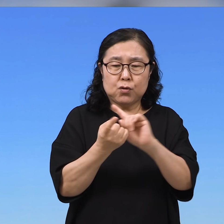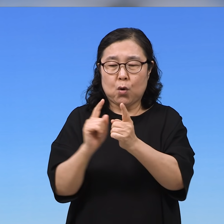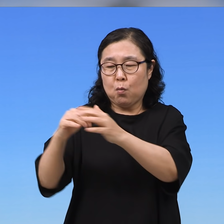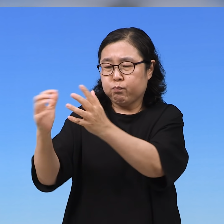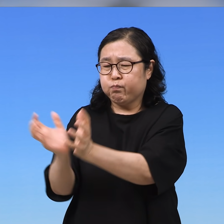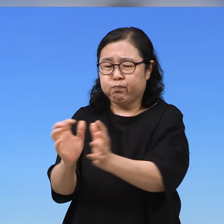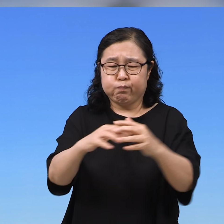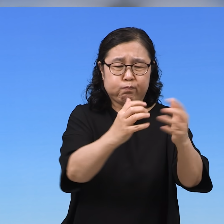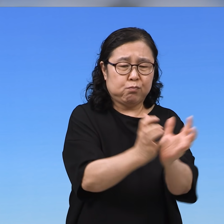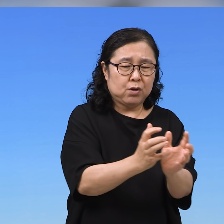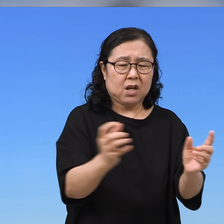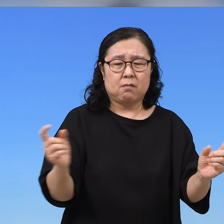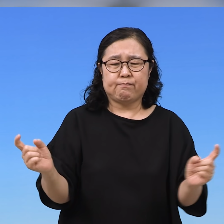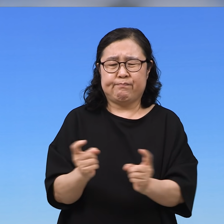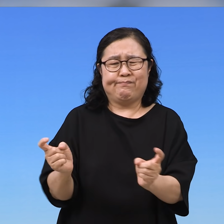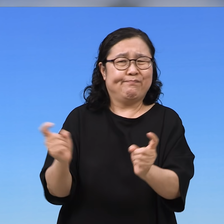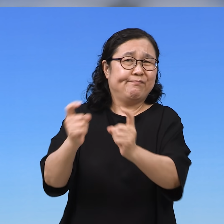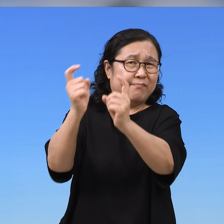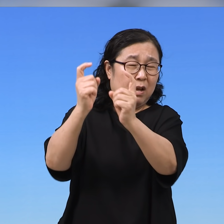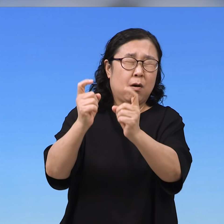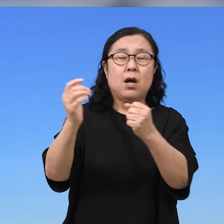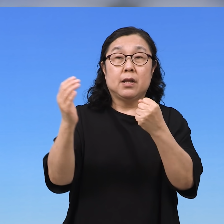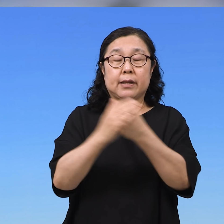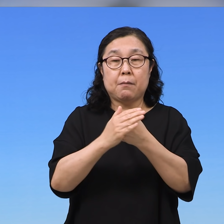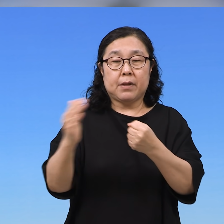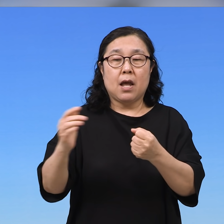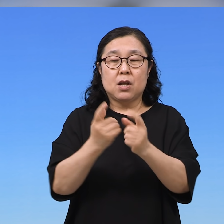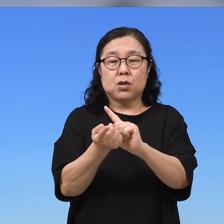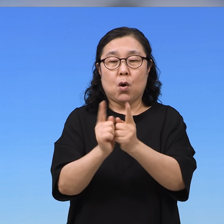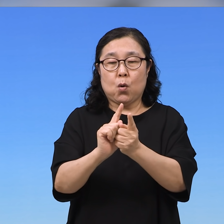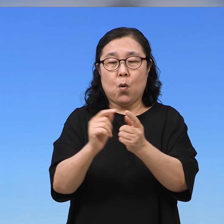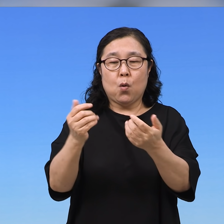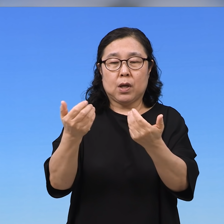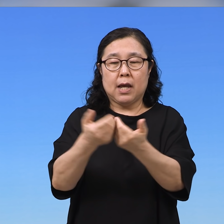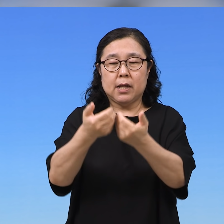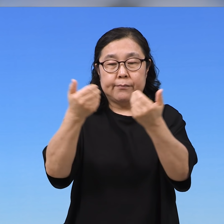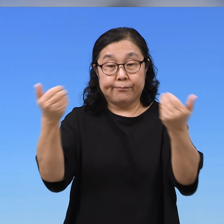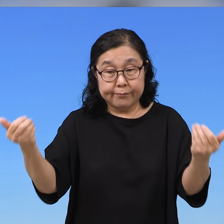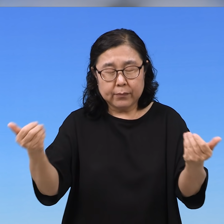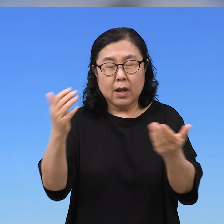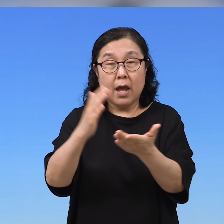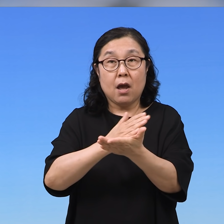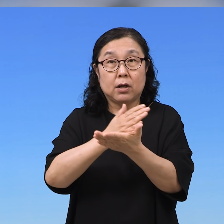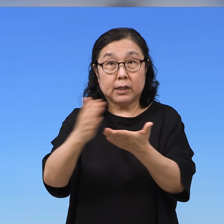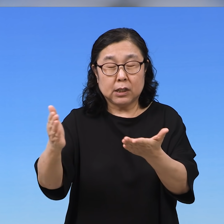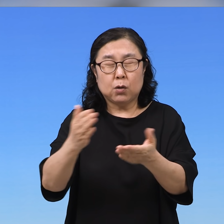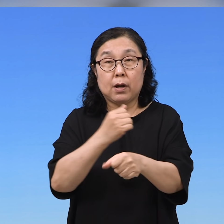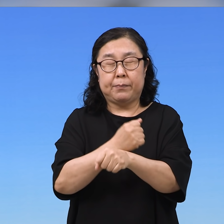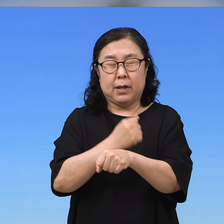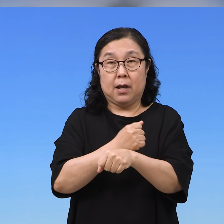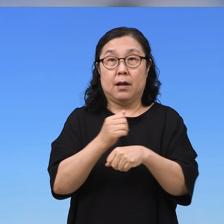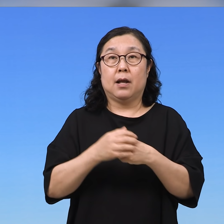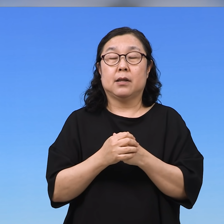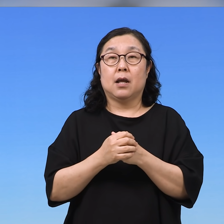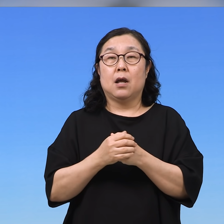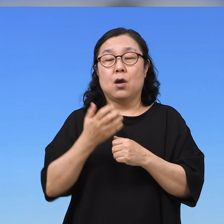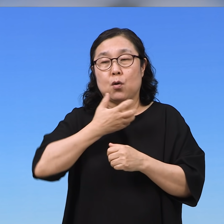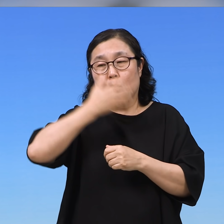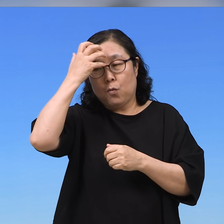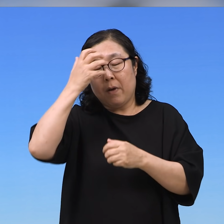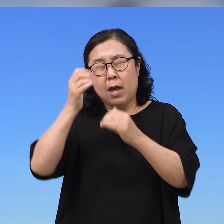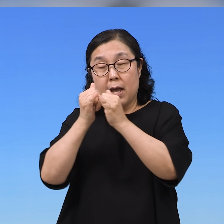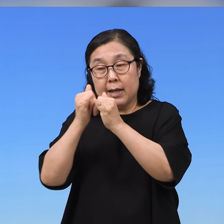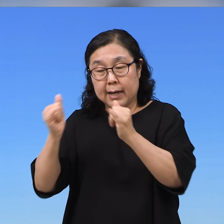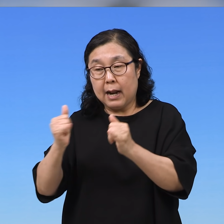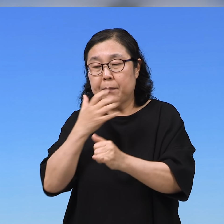그 둘이 이제 헤어지기로 그렇게 하는 과정인데, 저는 꿈의 사람인 아브라함이 그